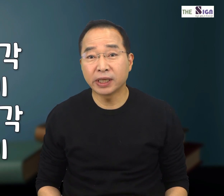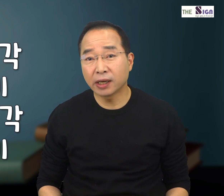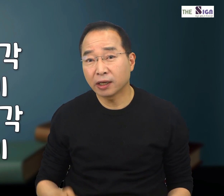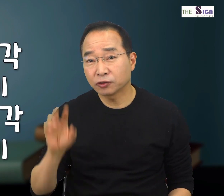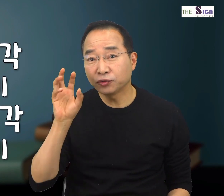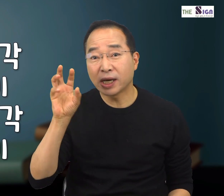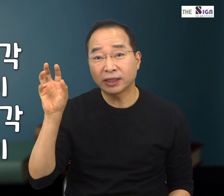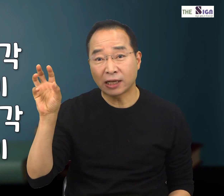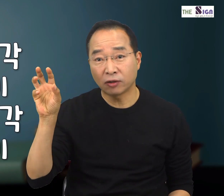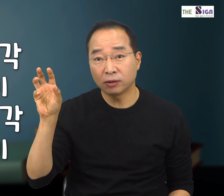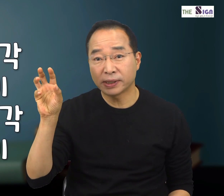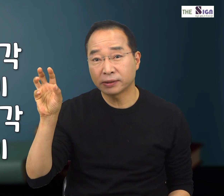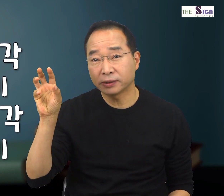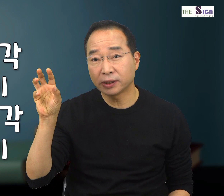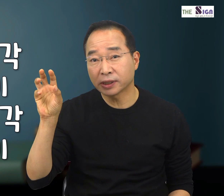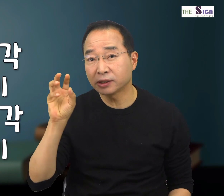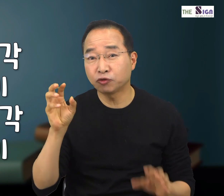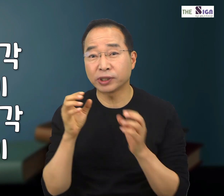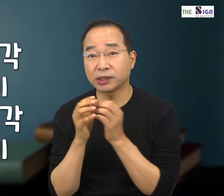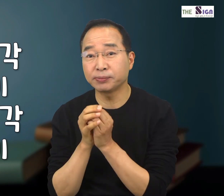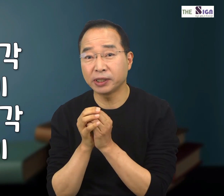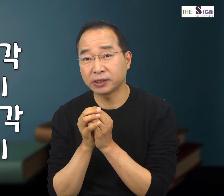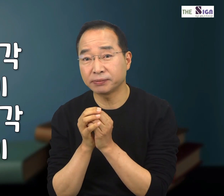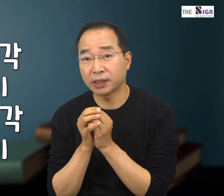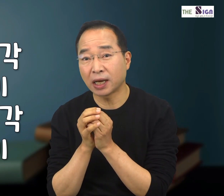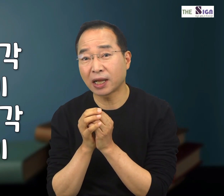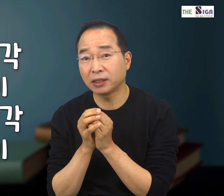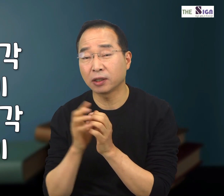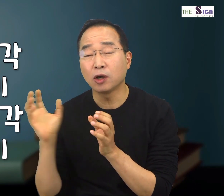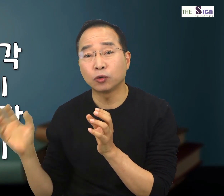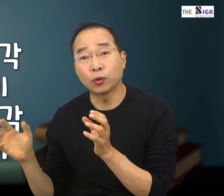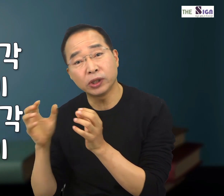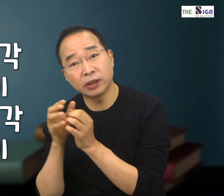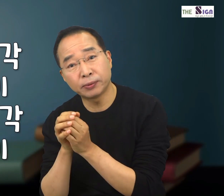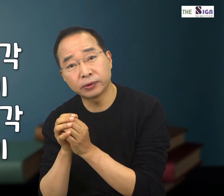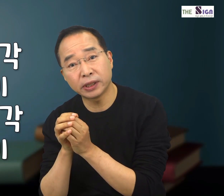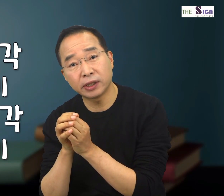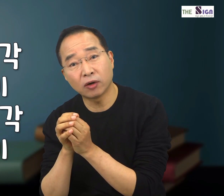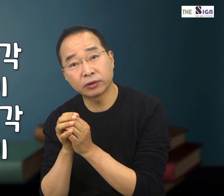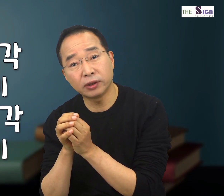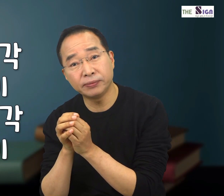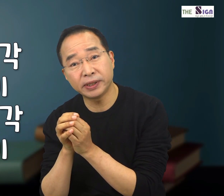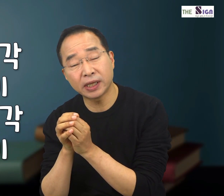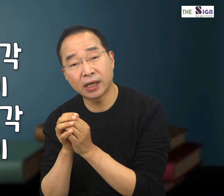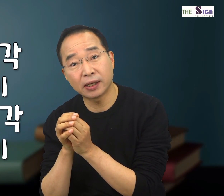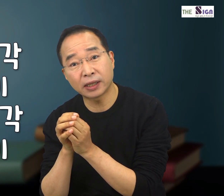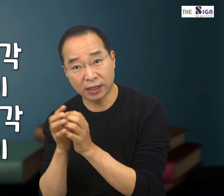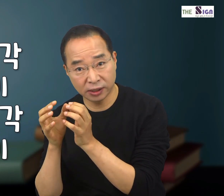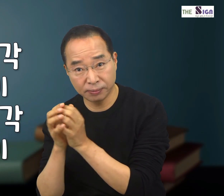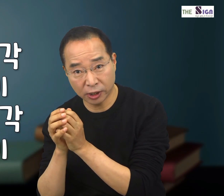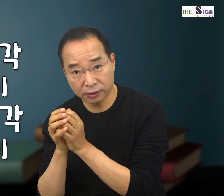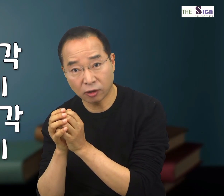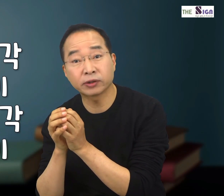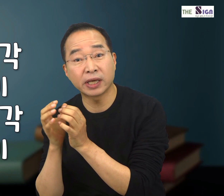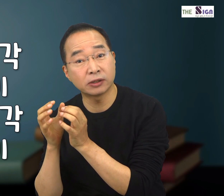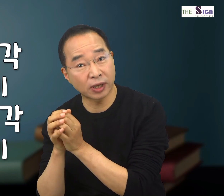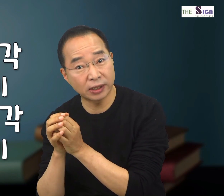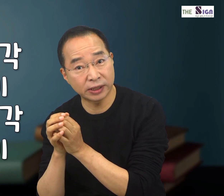우리가 수화 단어를 봤을 때 사실 두 가지 측면이 있습니다. 하나는 농인이 볼 때 이게 어떤 의미냐라는 측면, 어떻게 해석하느냐,